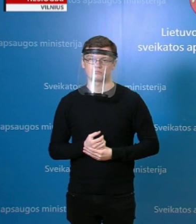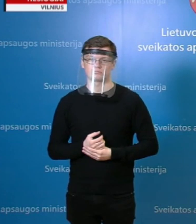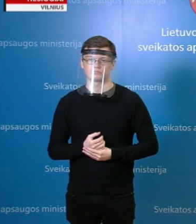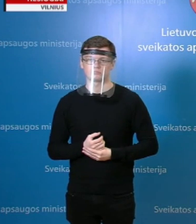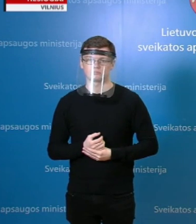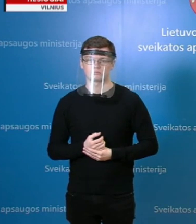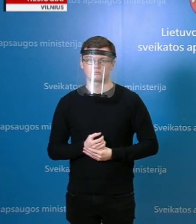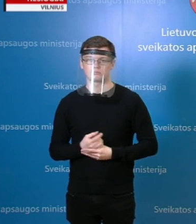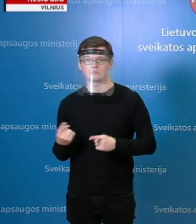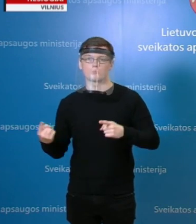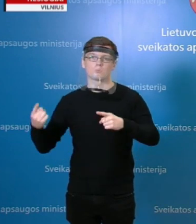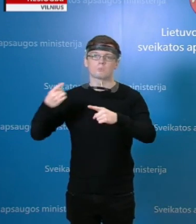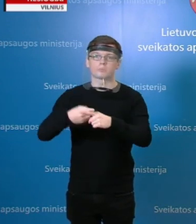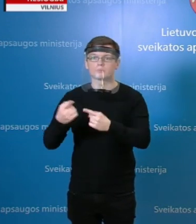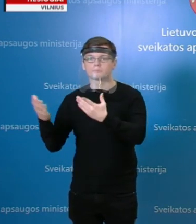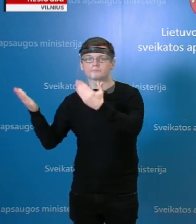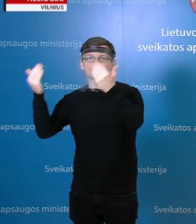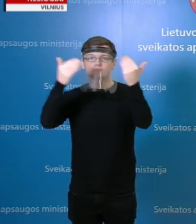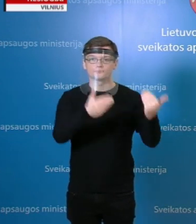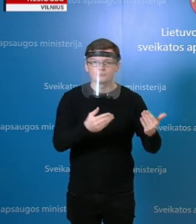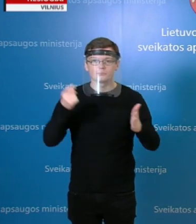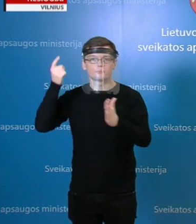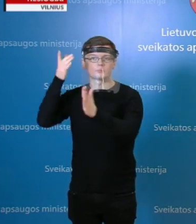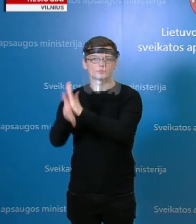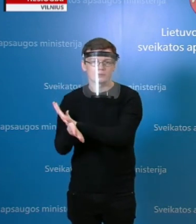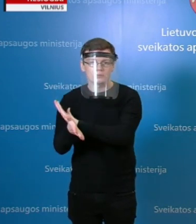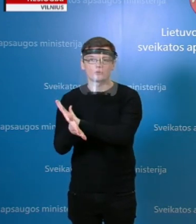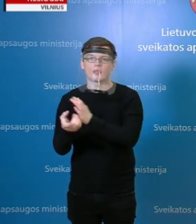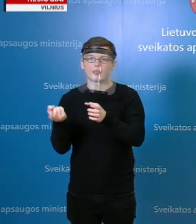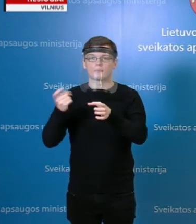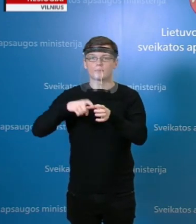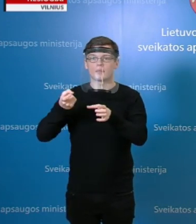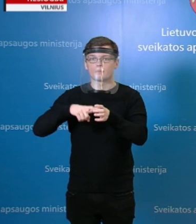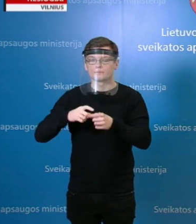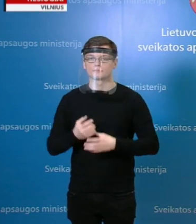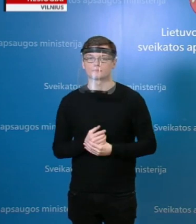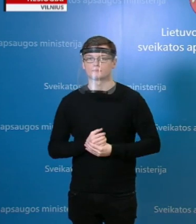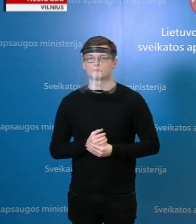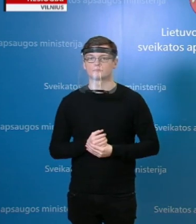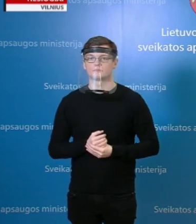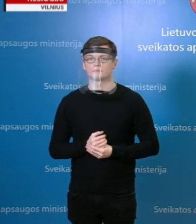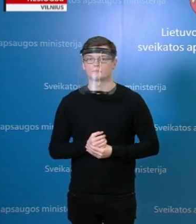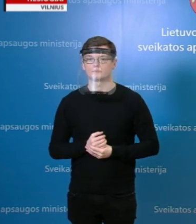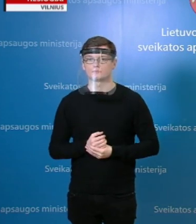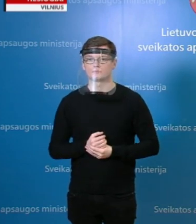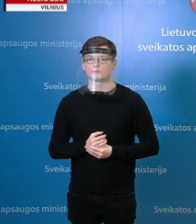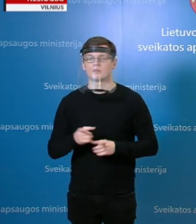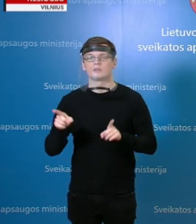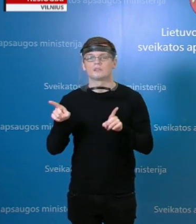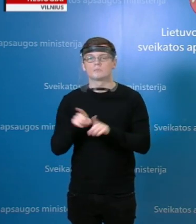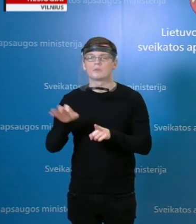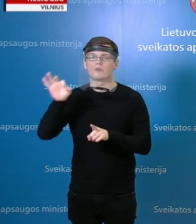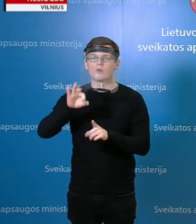papildomai pritraukti psichologų į šias veiklas, taip pat kuriamos krizės įveikimo ir specializuotos